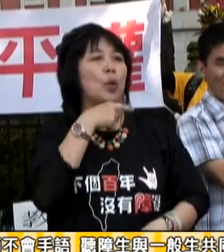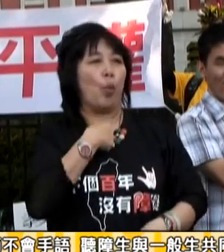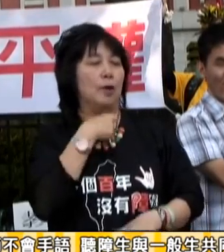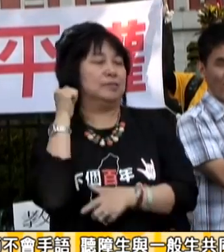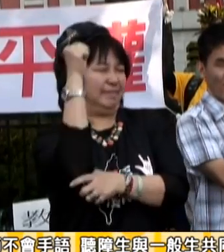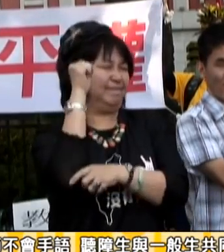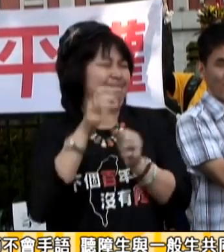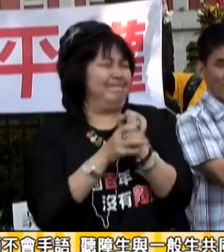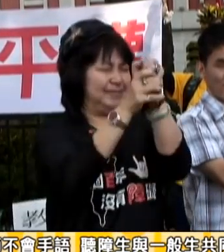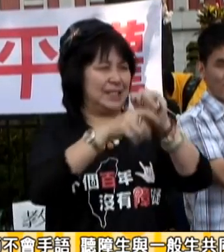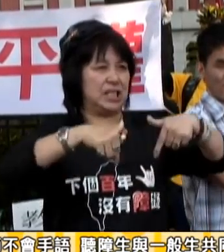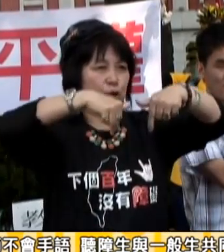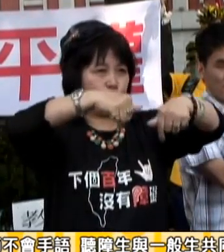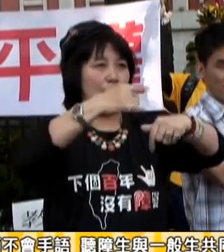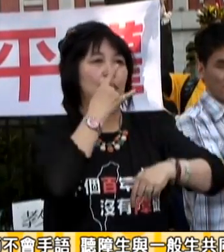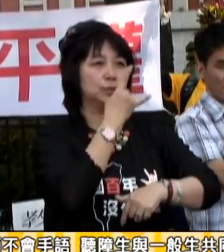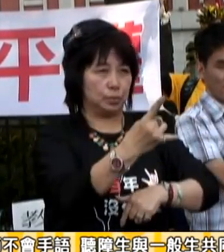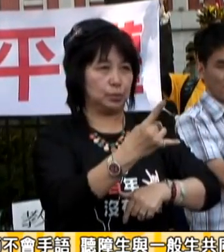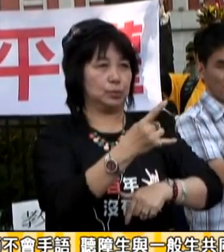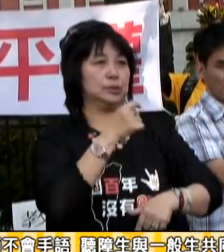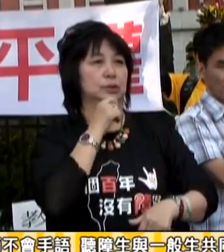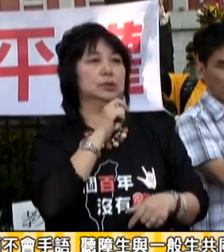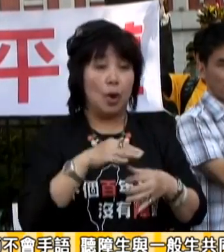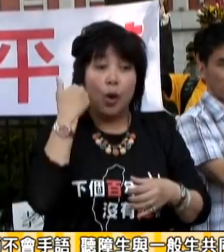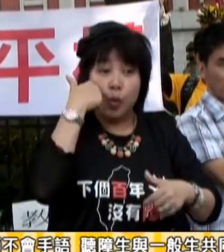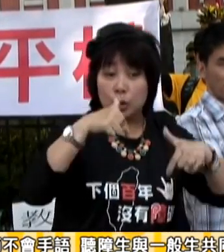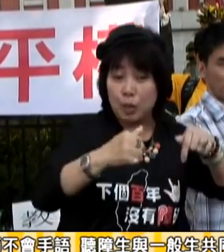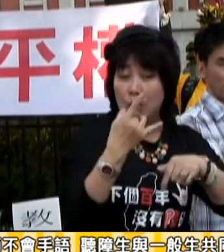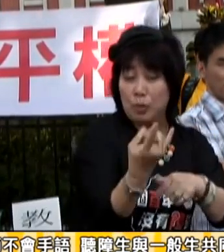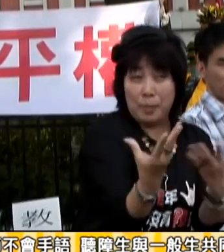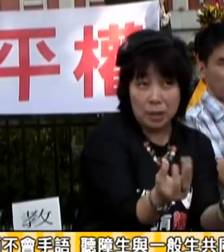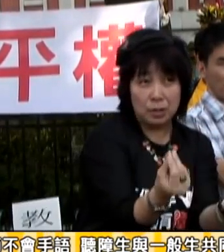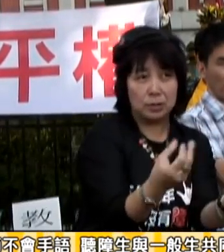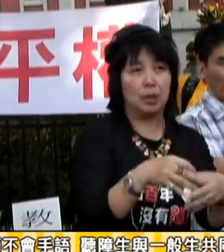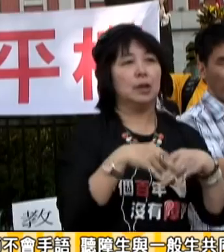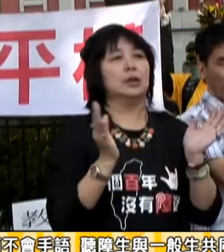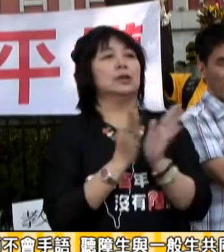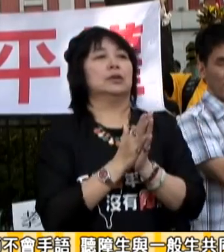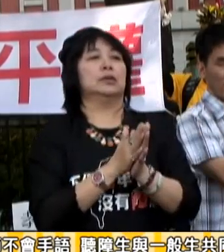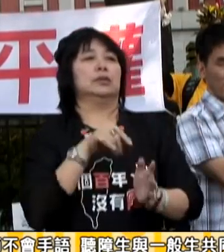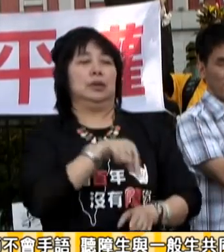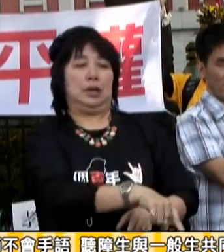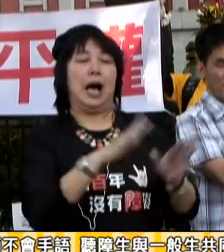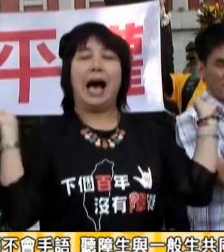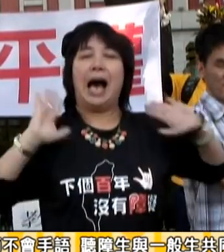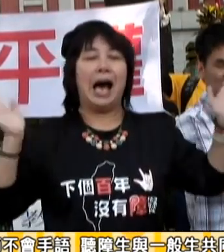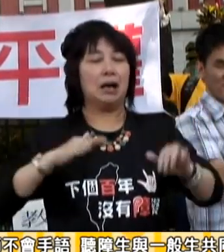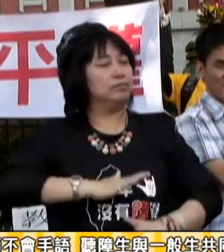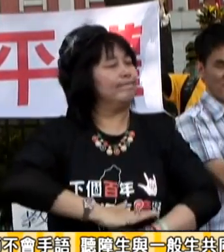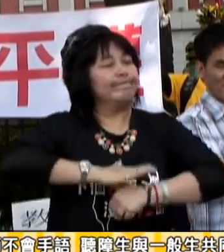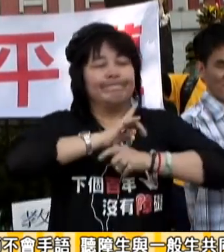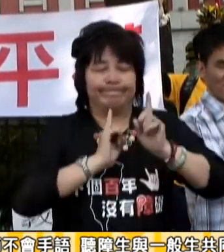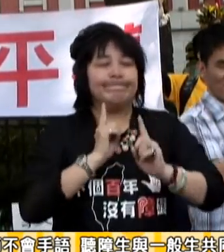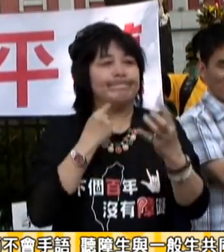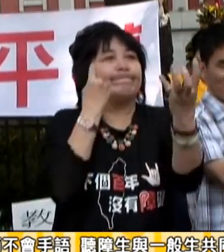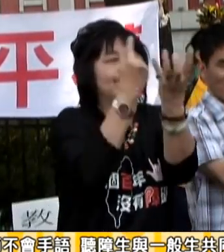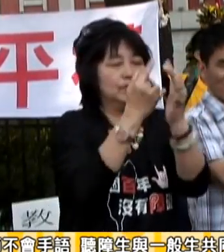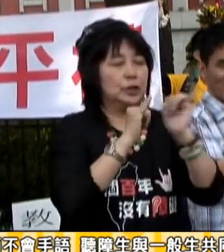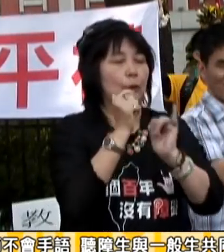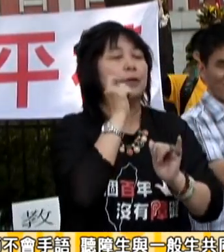听障的孩子，这是我希望的双语教育。如果没有双语的教育，孩子在成长的过程真的很